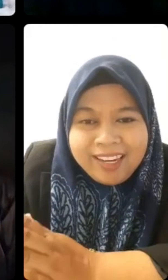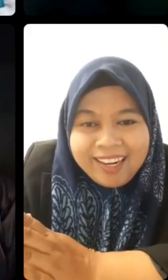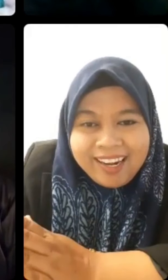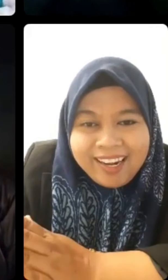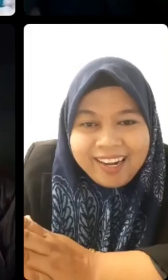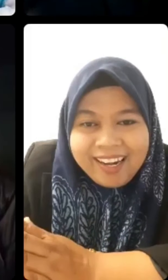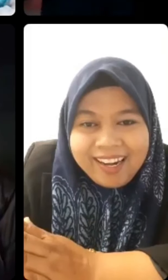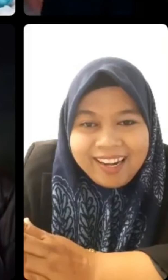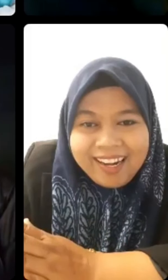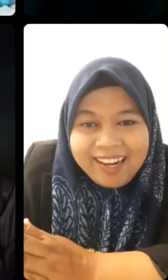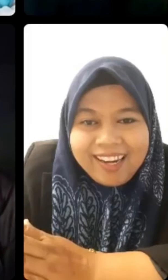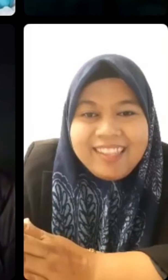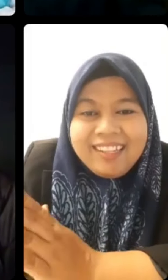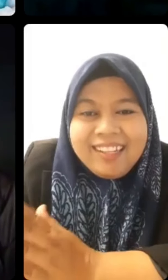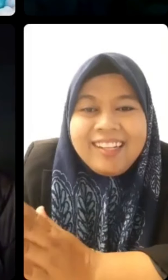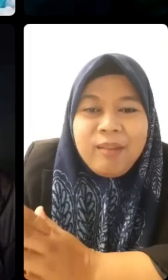Bukan?